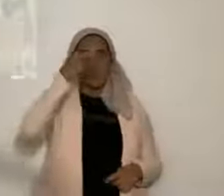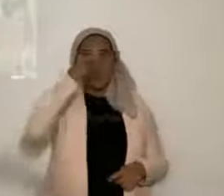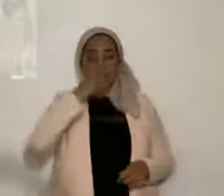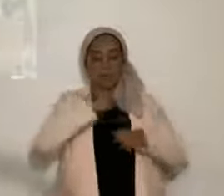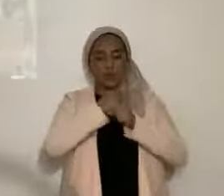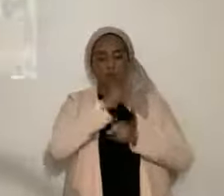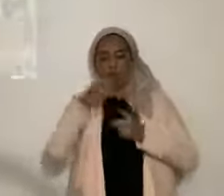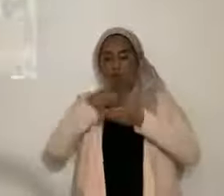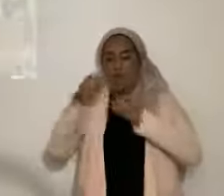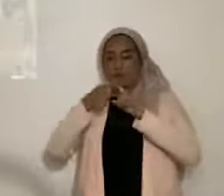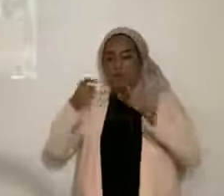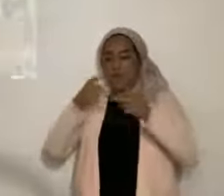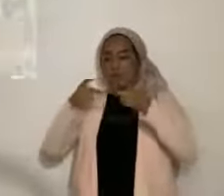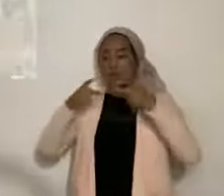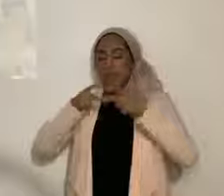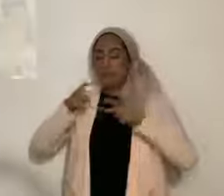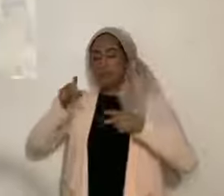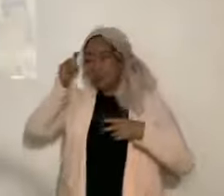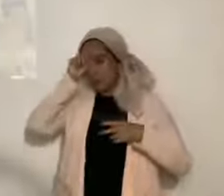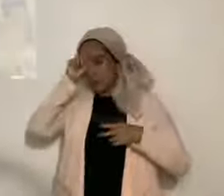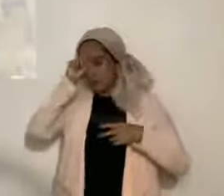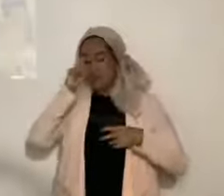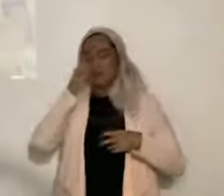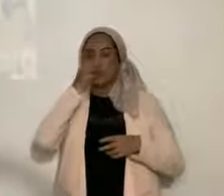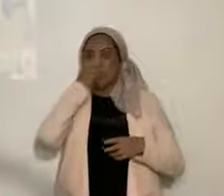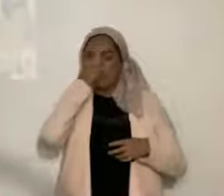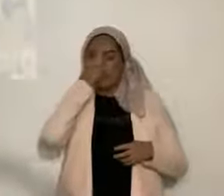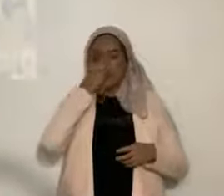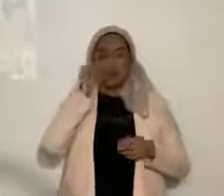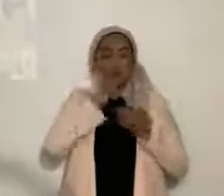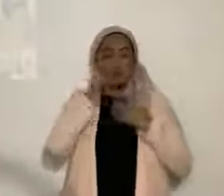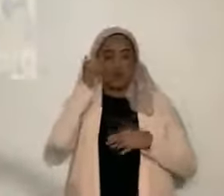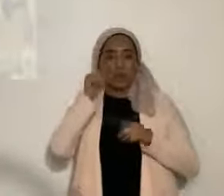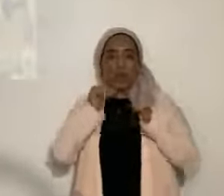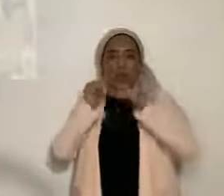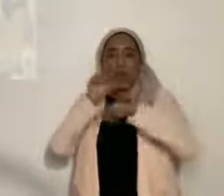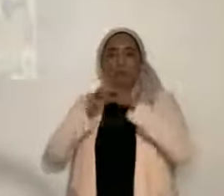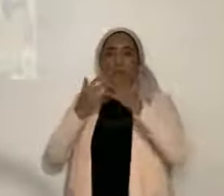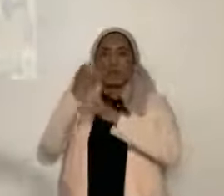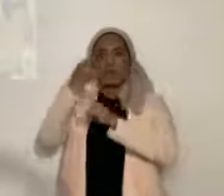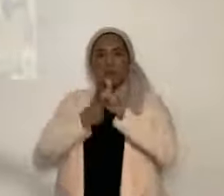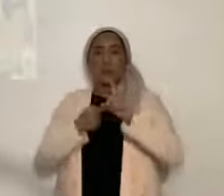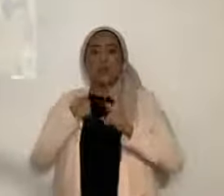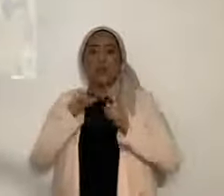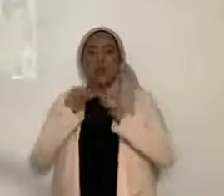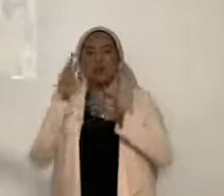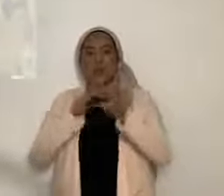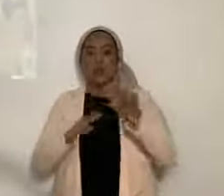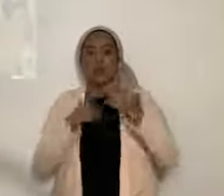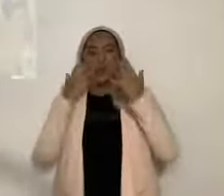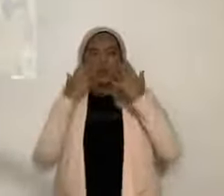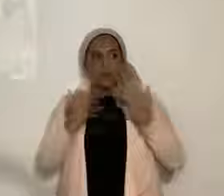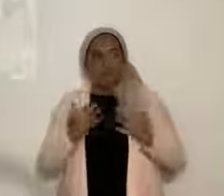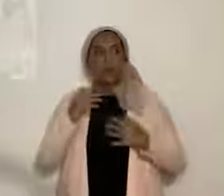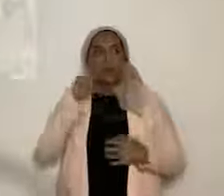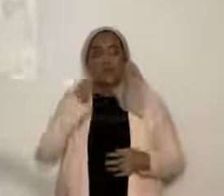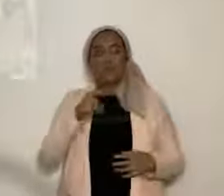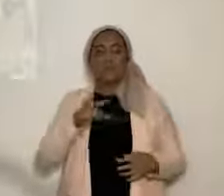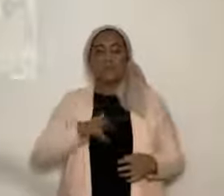subir de la tierra de Egipto. Abre tu boca y yo la llenaré. Y por eso cada Rosh Hodes yo lo leo como con lamento, porque hay que sentir